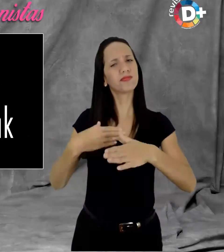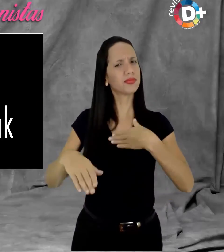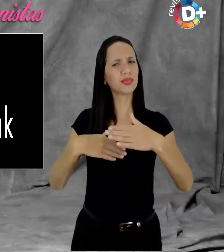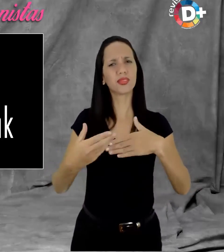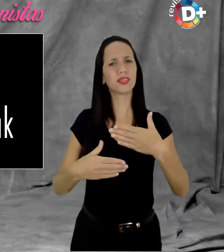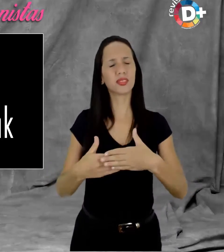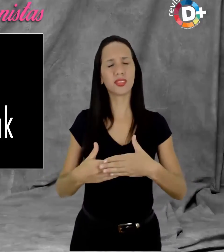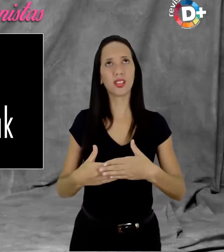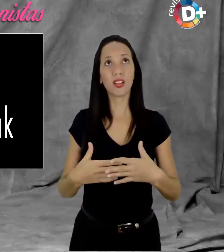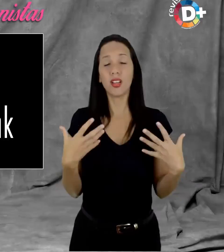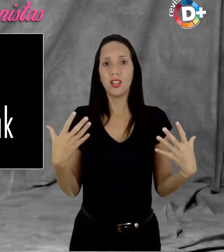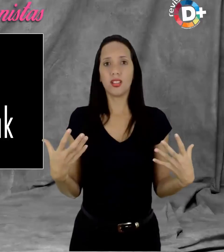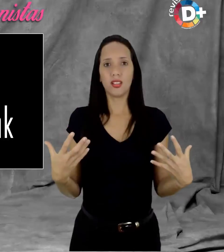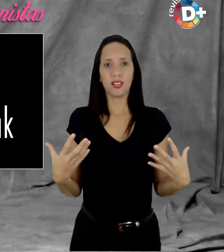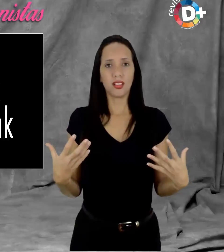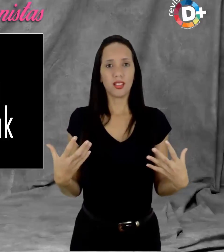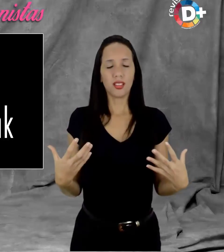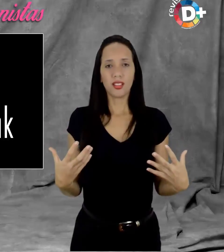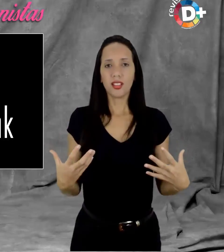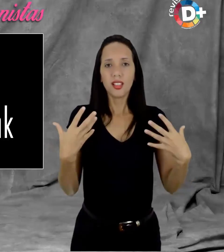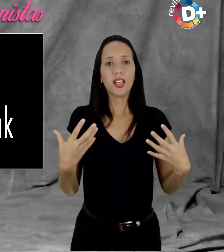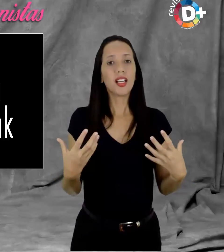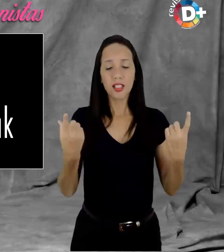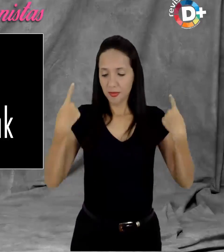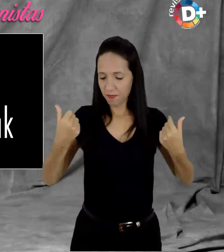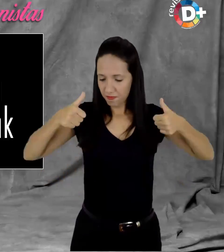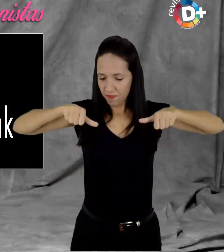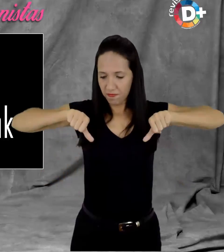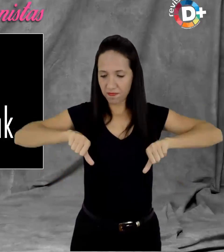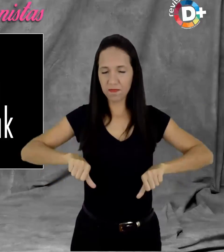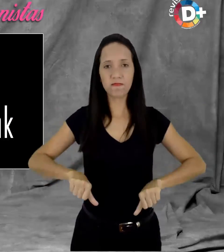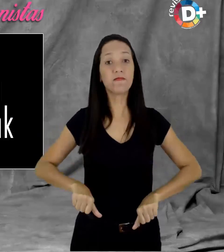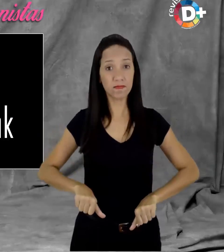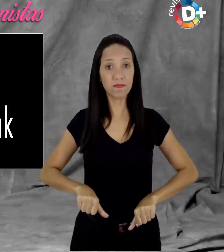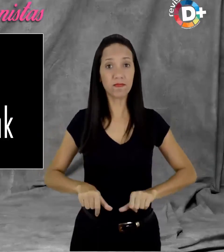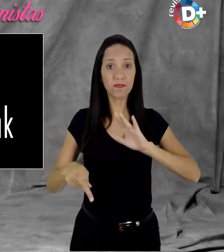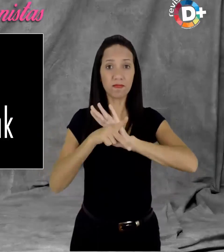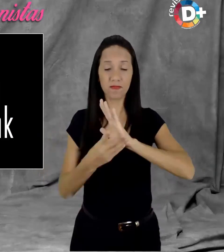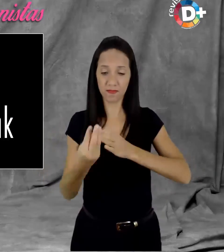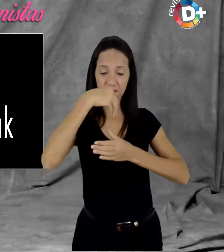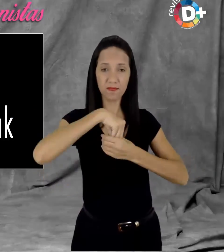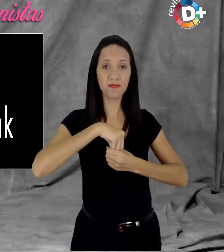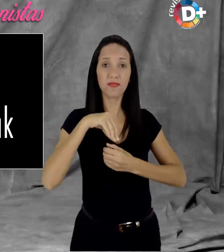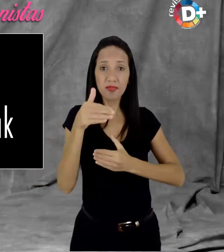tinha muitos sustos. Esse tipo de esclerose é chamado de recorrente remitente. Você